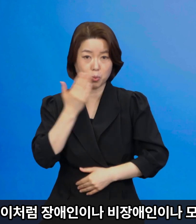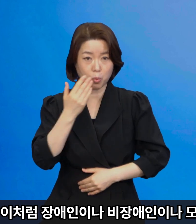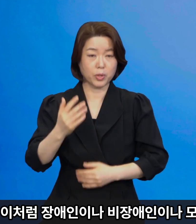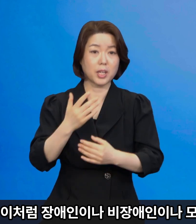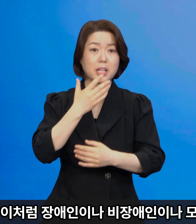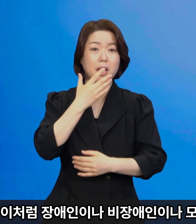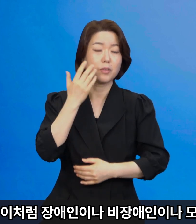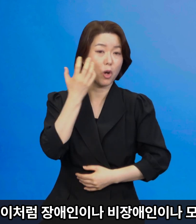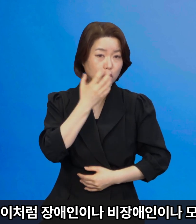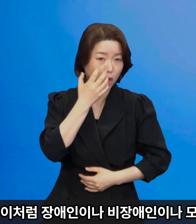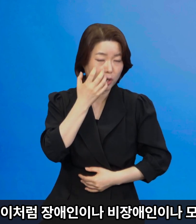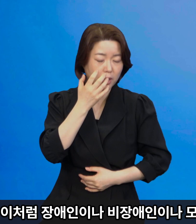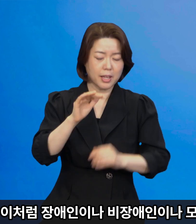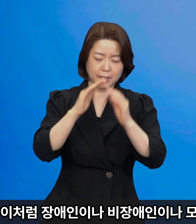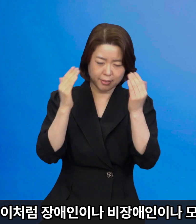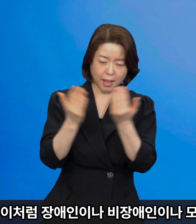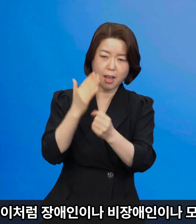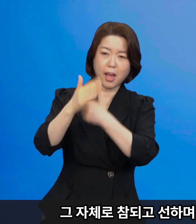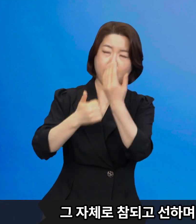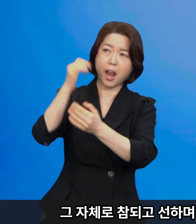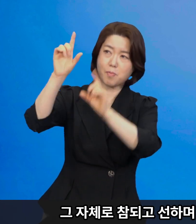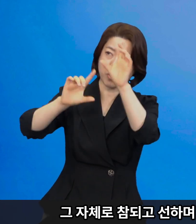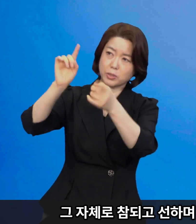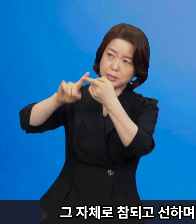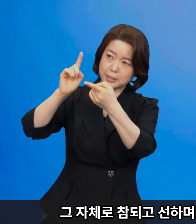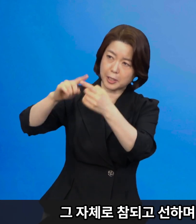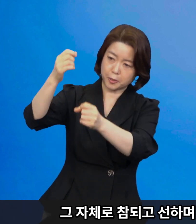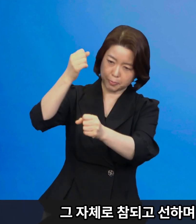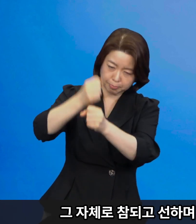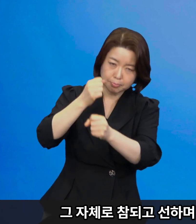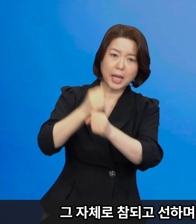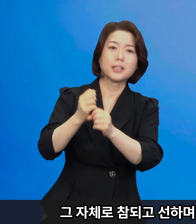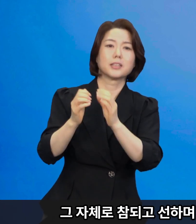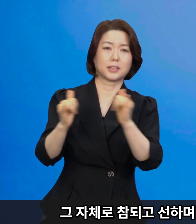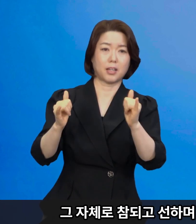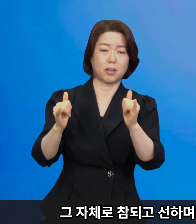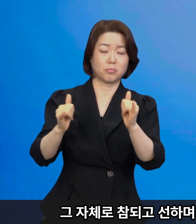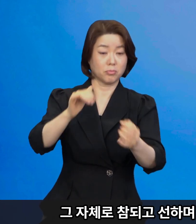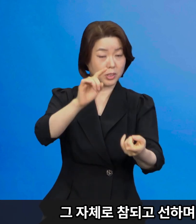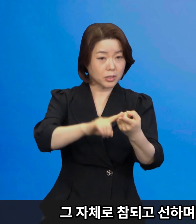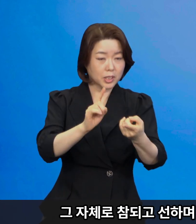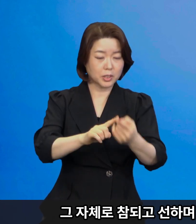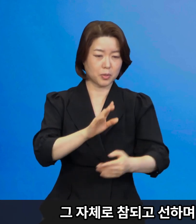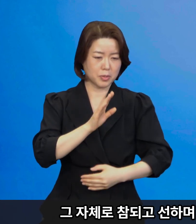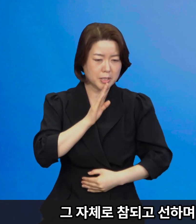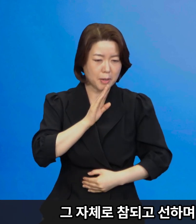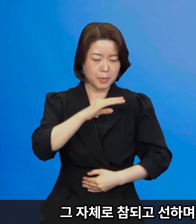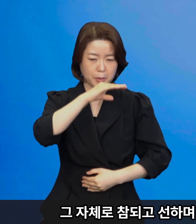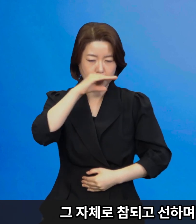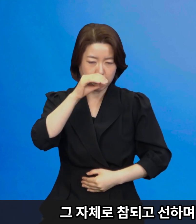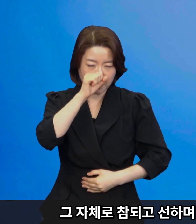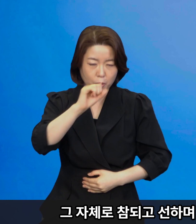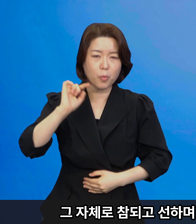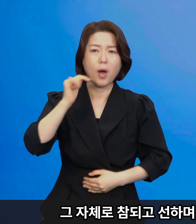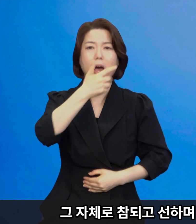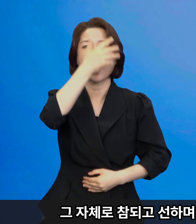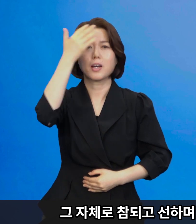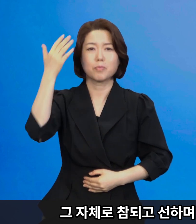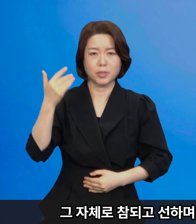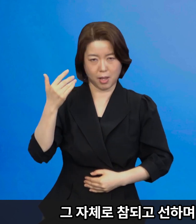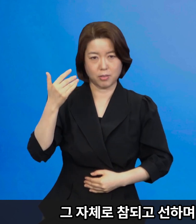하나님 형상으로 창조된 존재이기에 그 자체로 참되고 선하며 아름답다는